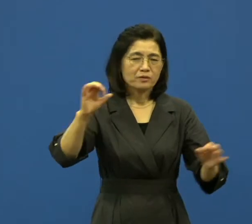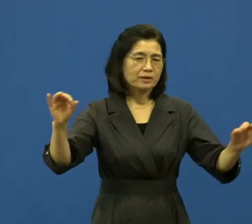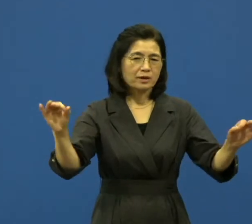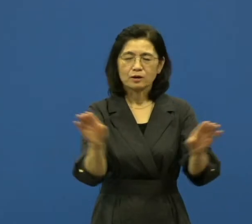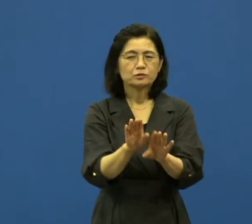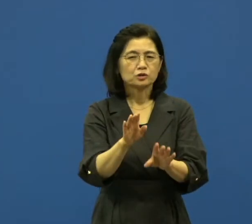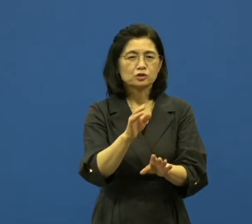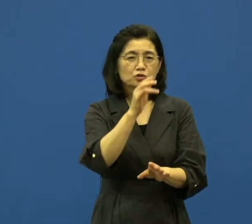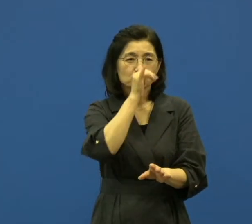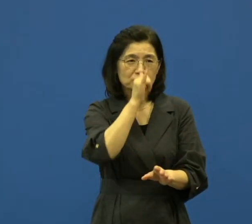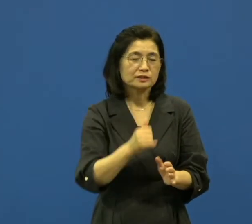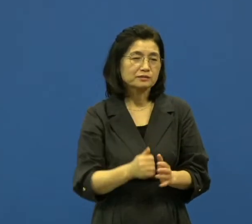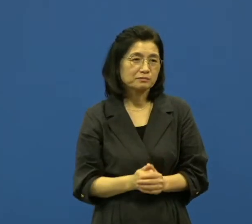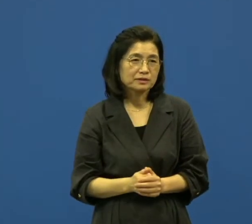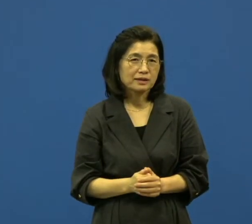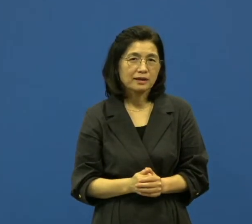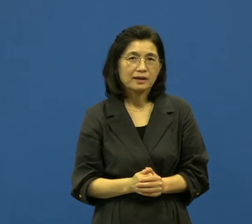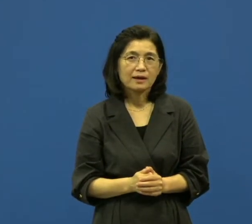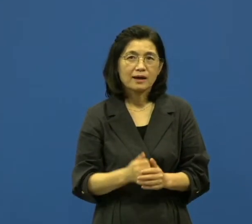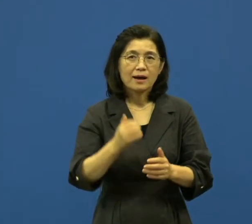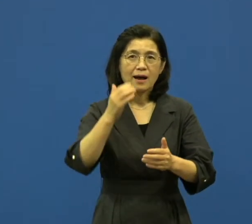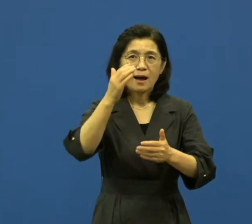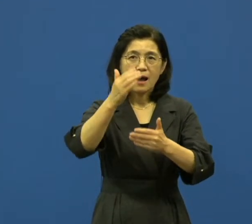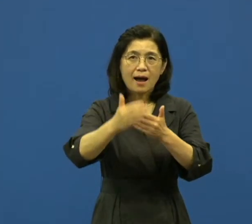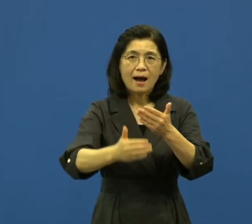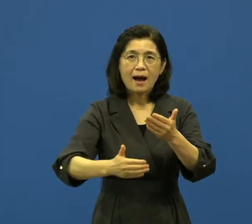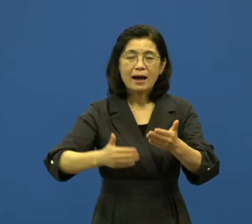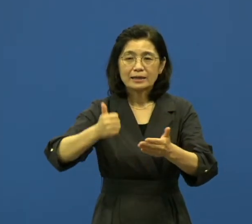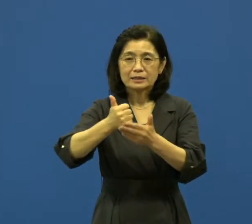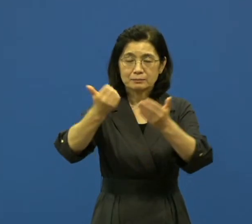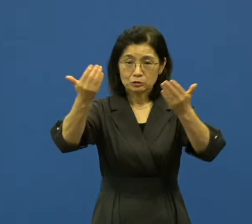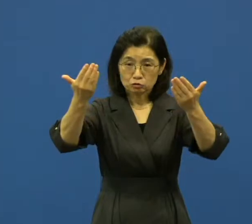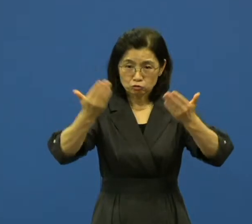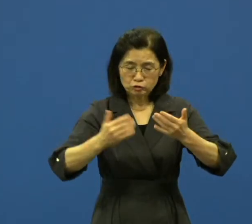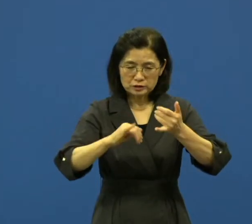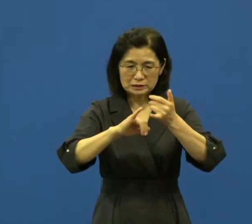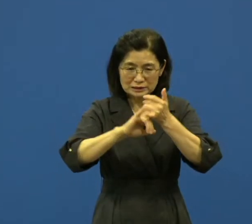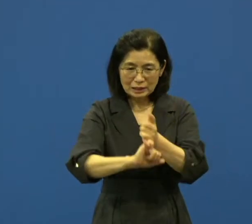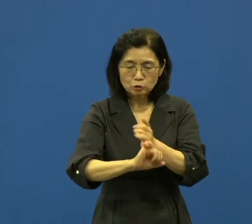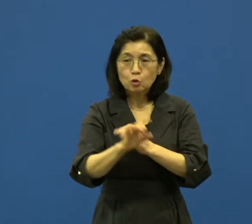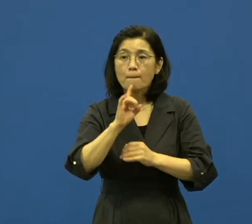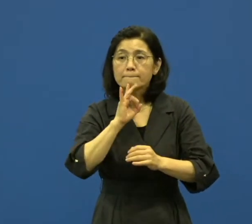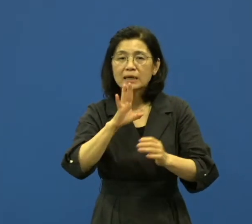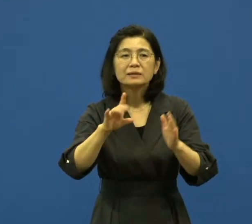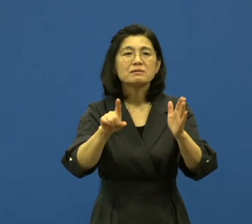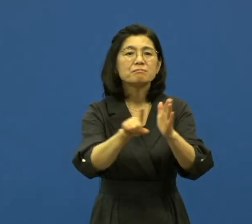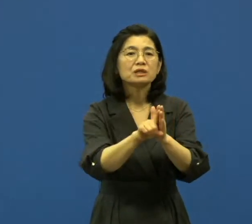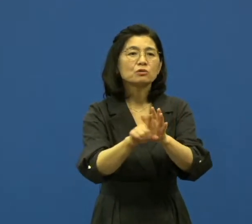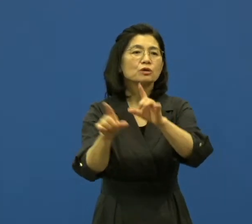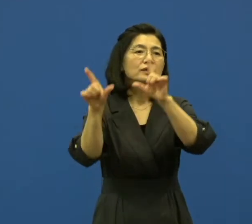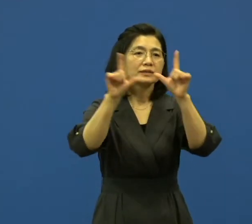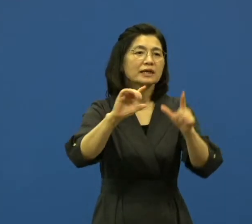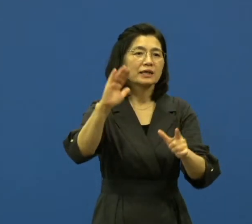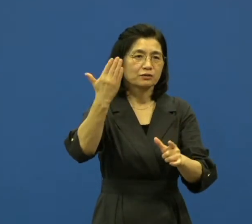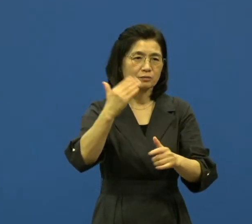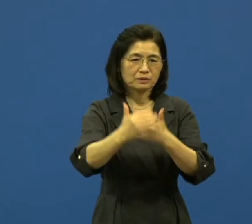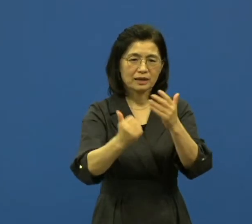하나님밖에 없습니다. 그분이 우리에게 행하신 주신 약속밖에 없습니다. 그래서 우리는 성경을 굳게 붙들어야